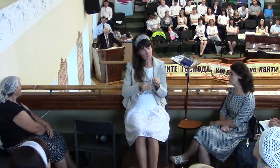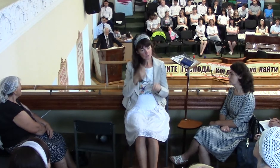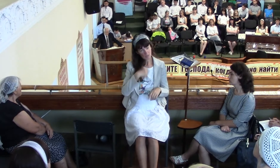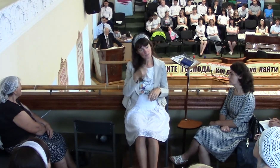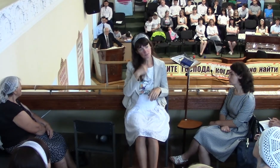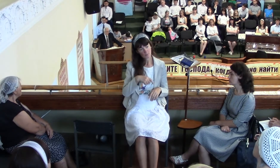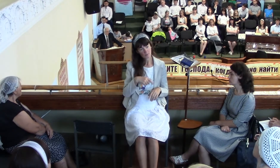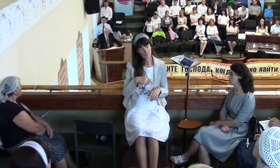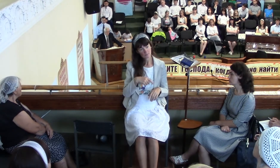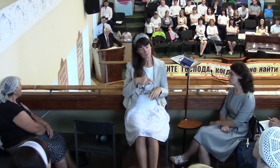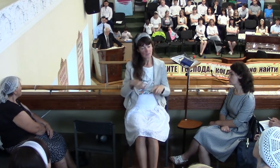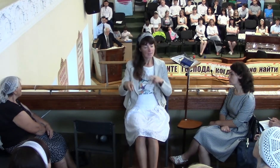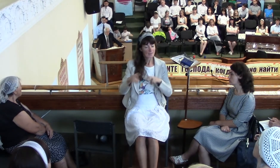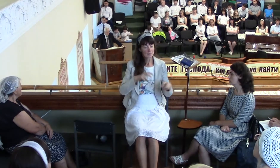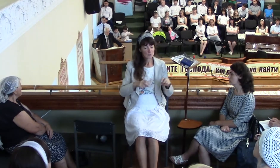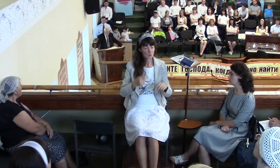Или нет готовности.